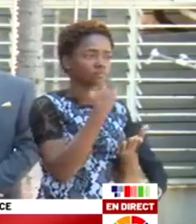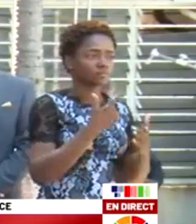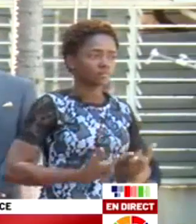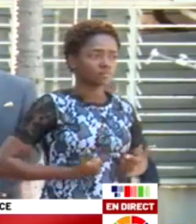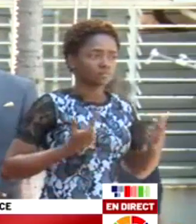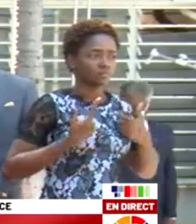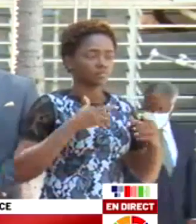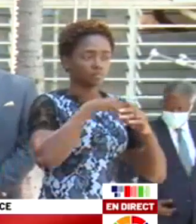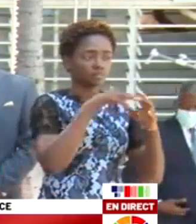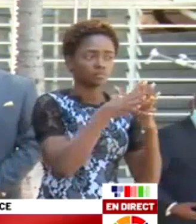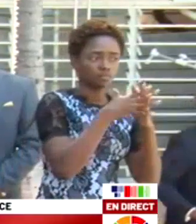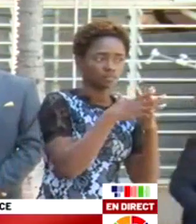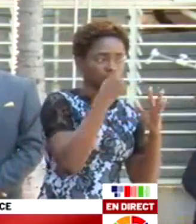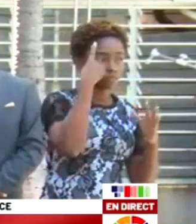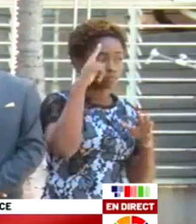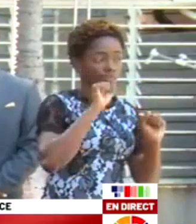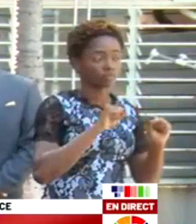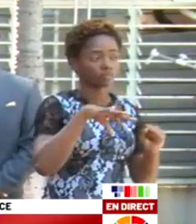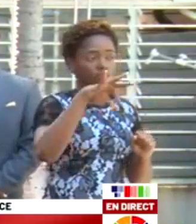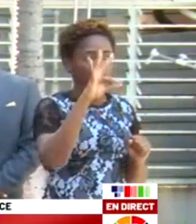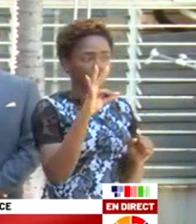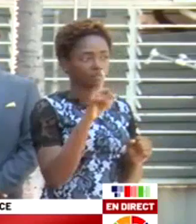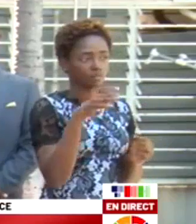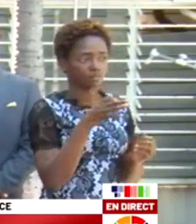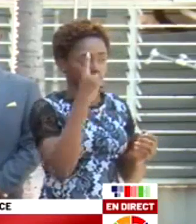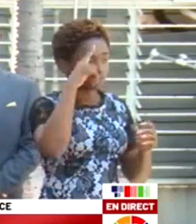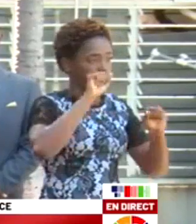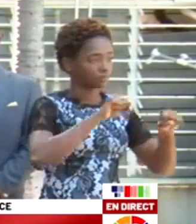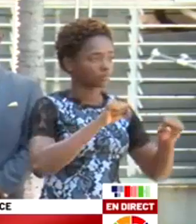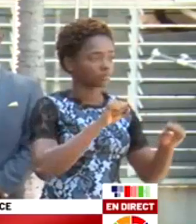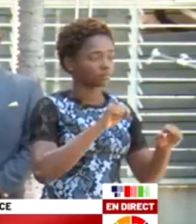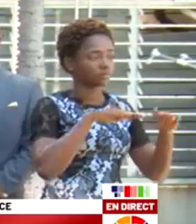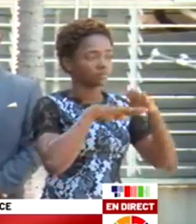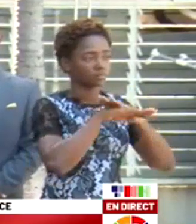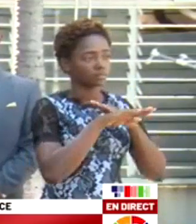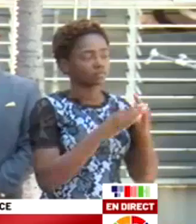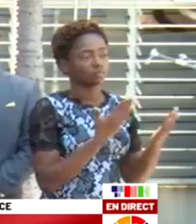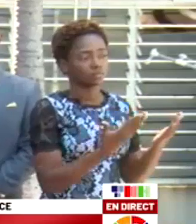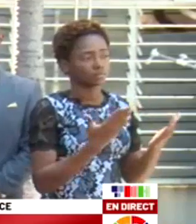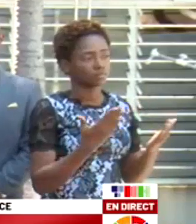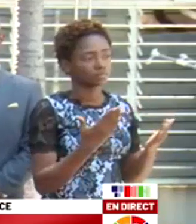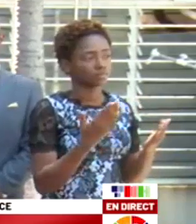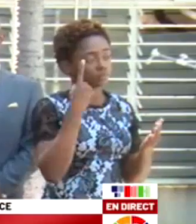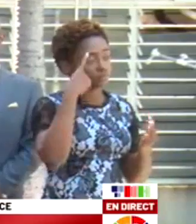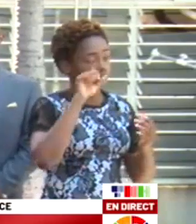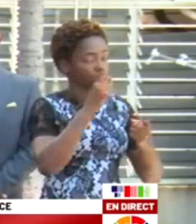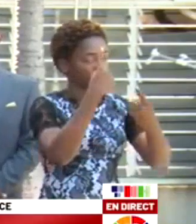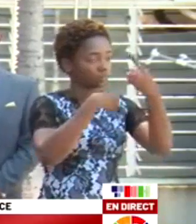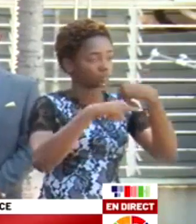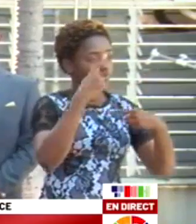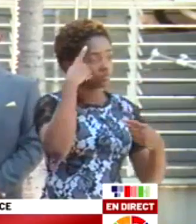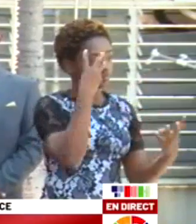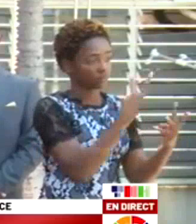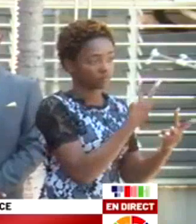vivent aux États-Unis pour nous donner une possibilité pour nous capables de faire entrer, ça veut dire déporter pour nous-mêmes, pour nous avoir une puissance